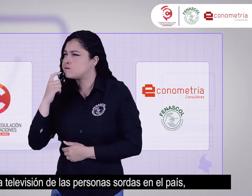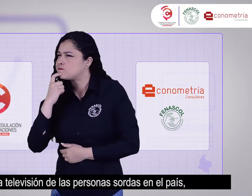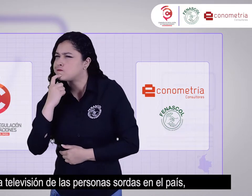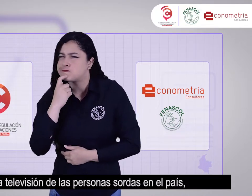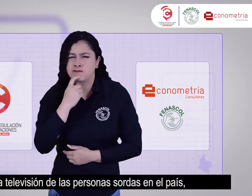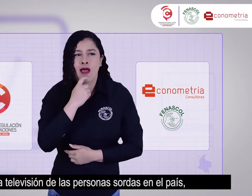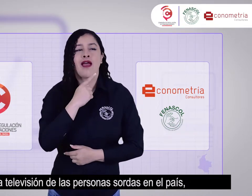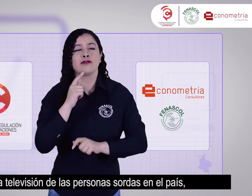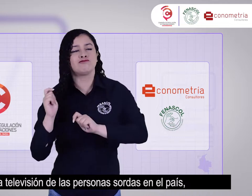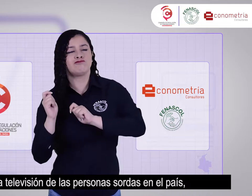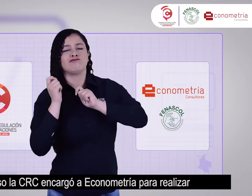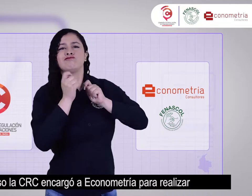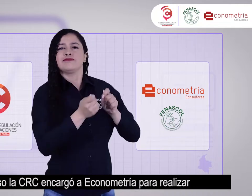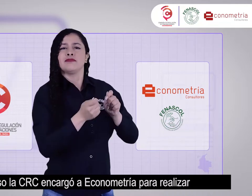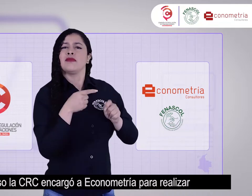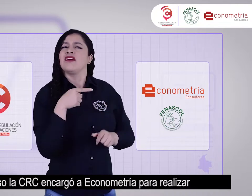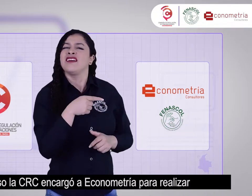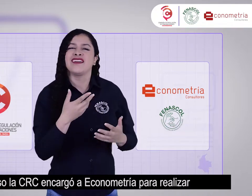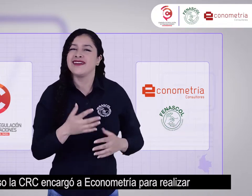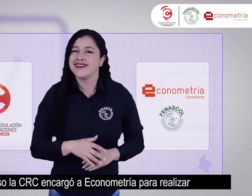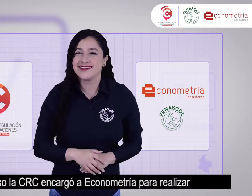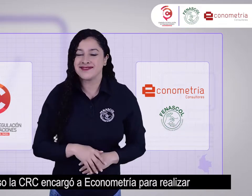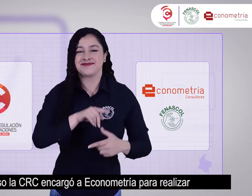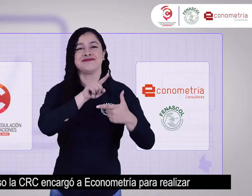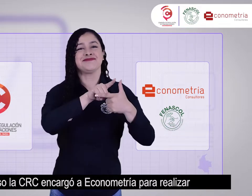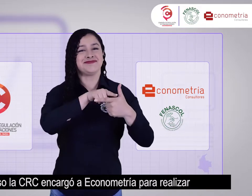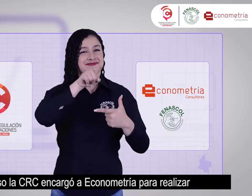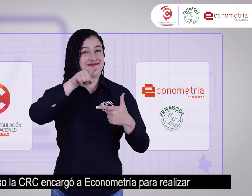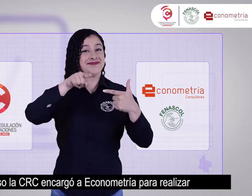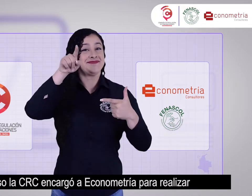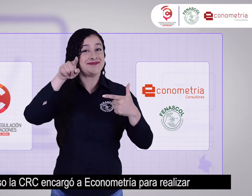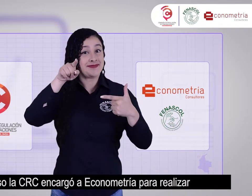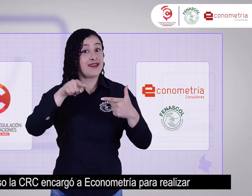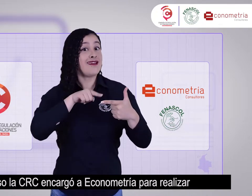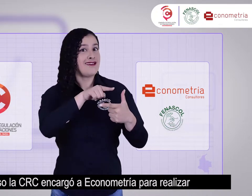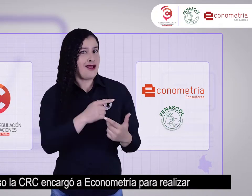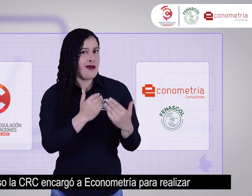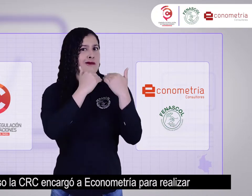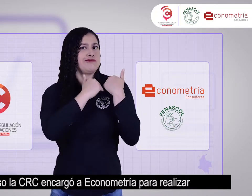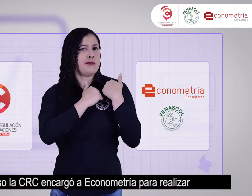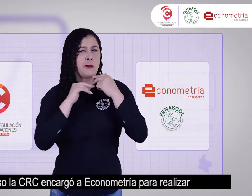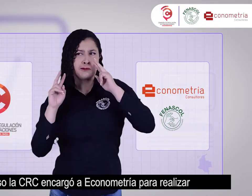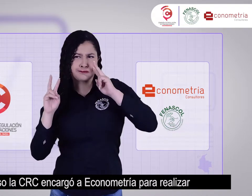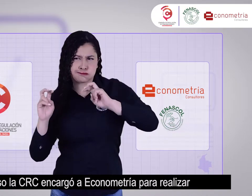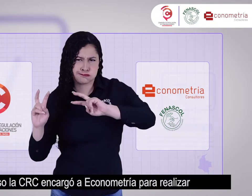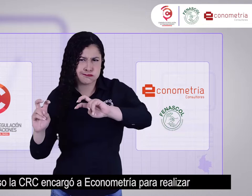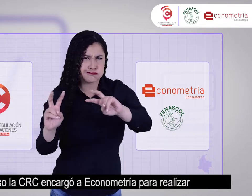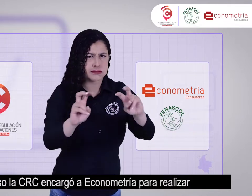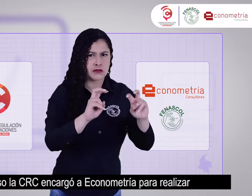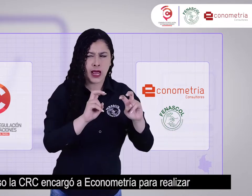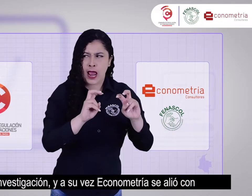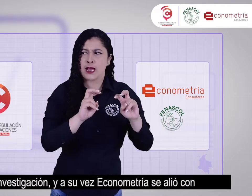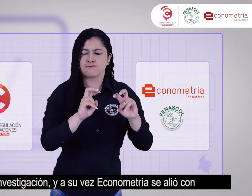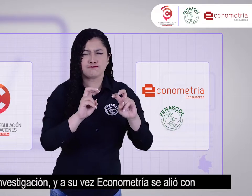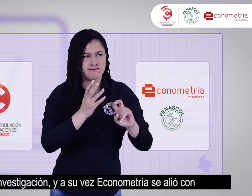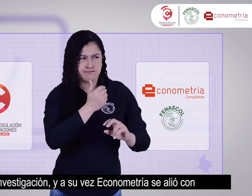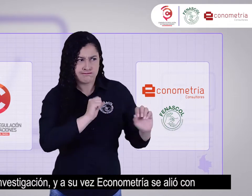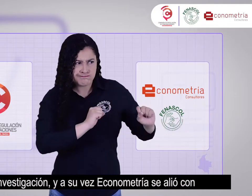en el país. Por eso, la CRC encargó a Econometría para realizar dicha investigación.